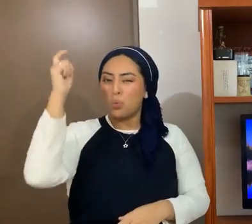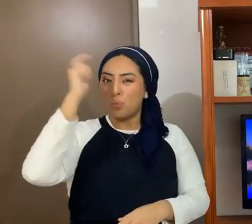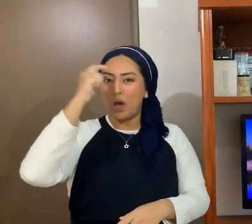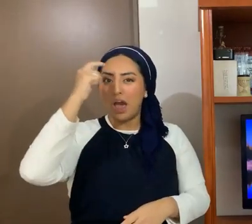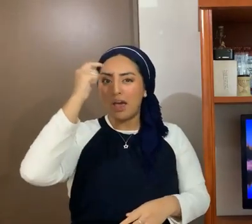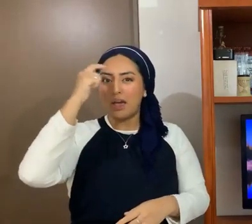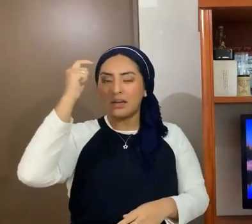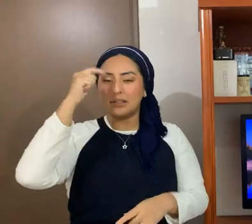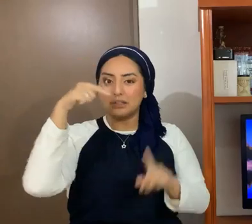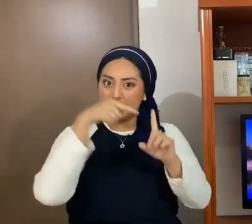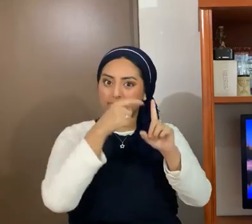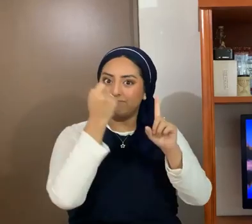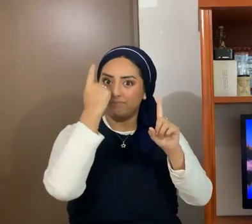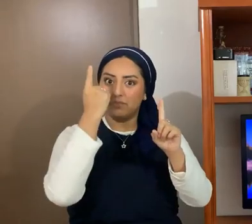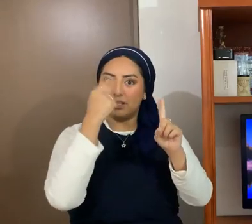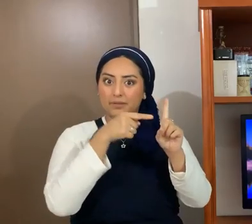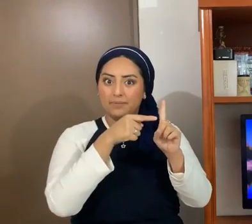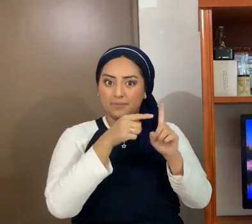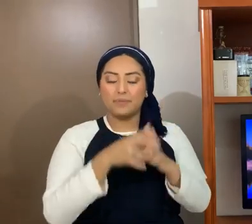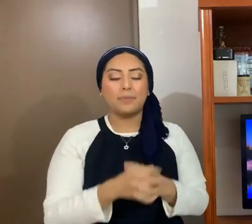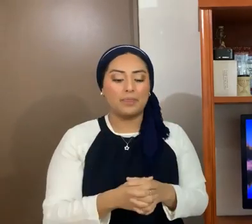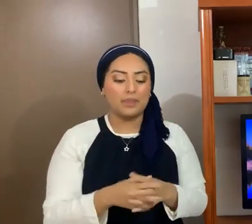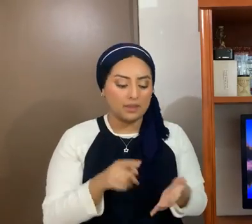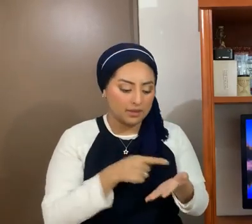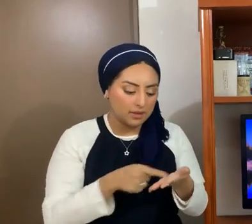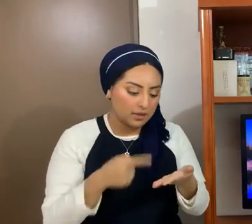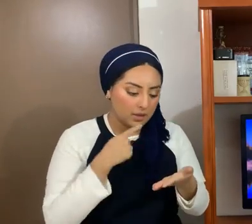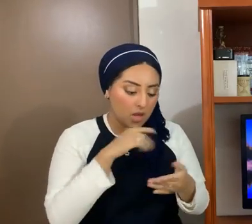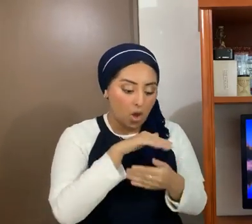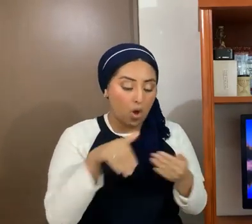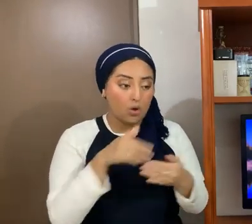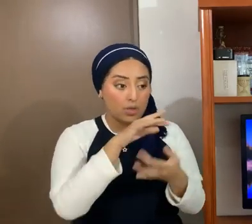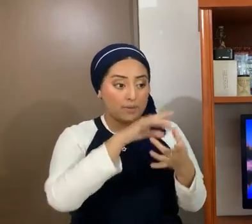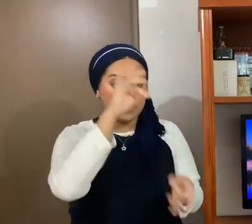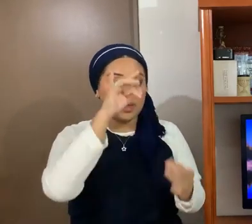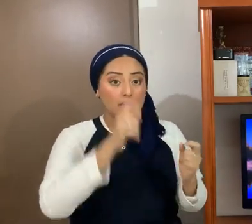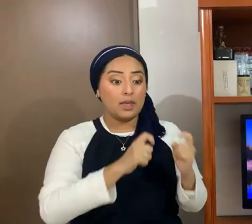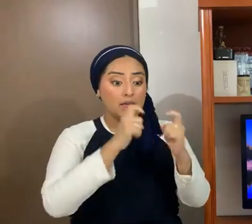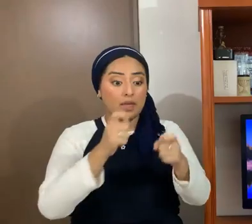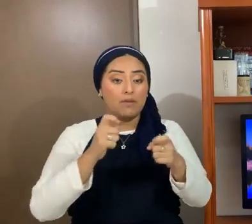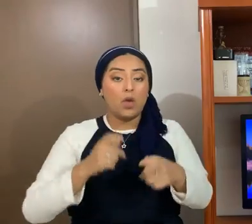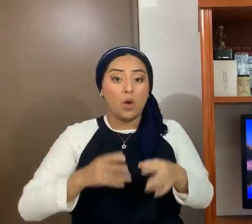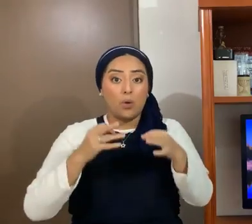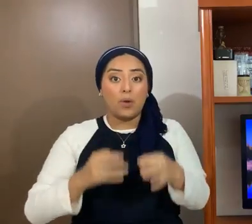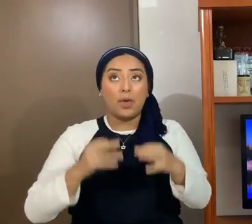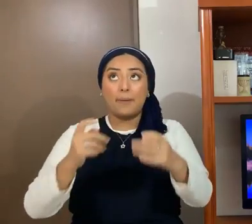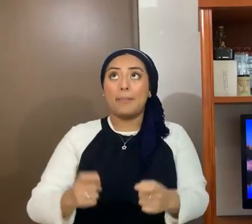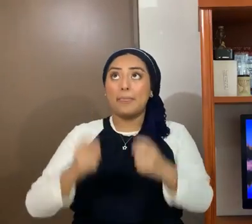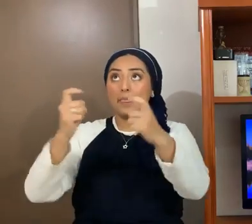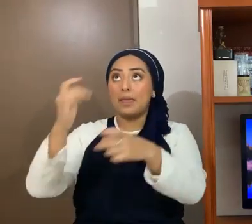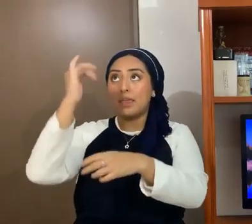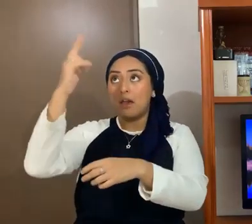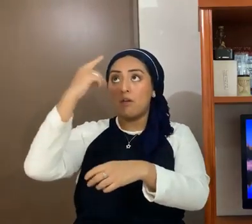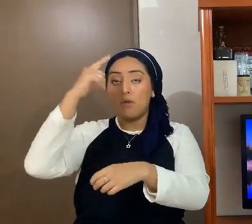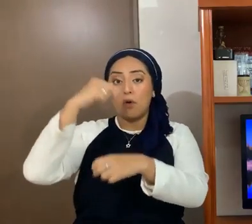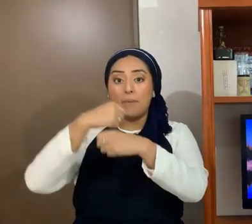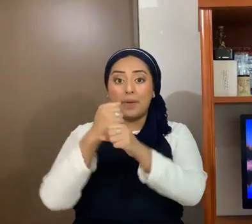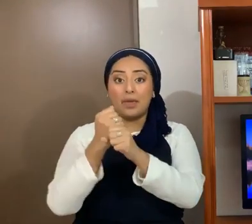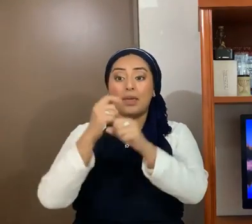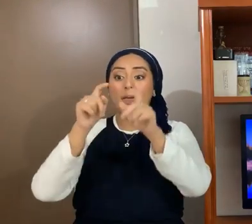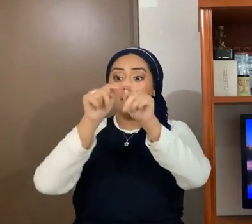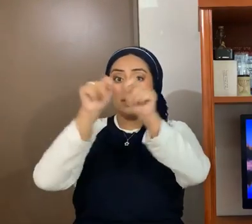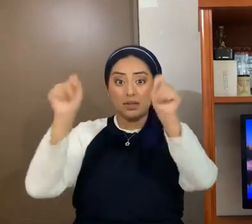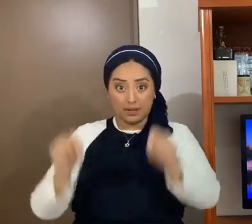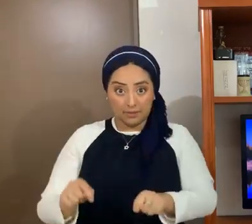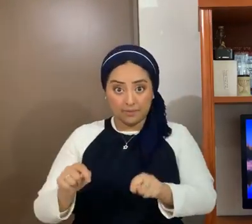un corazón inteligente. Dice, y todo aquel a quien su espíritu le dio voluntad, con ofrenda a Yahweh para la obra del Mishkan de